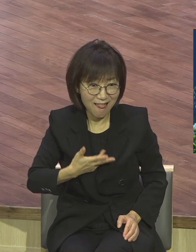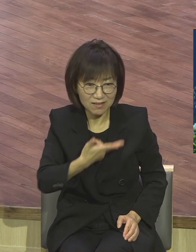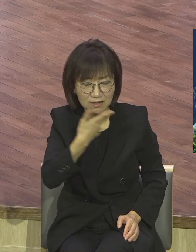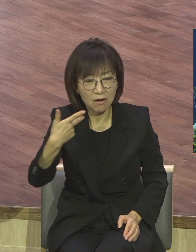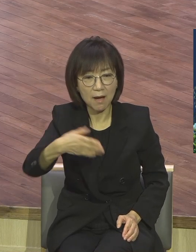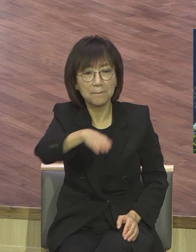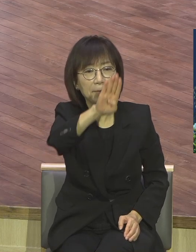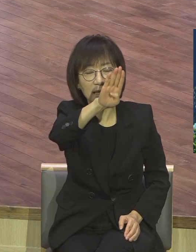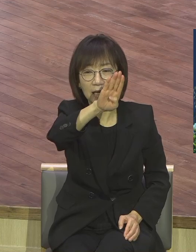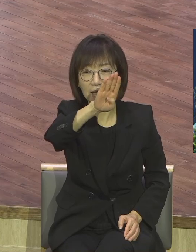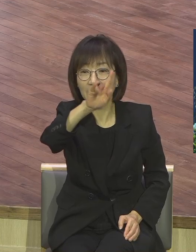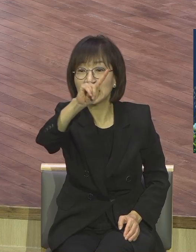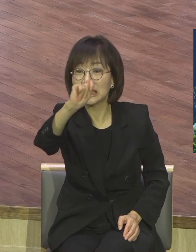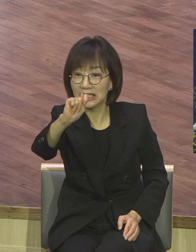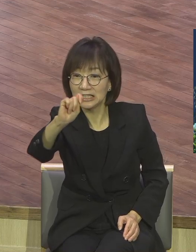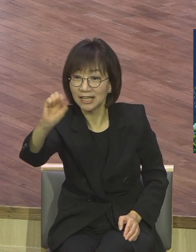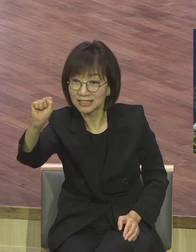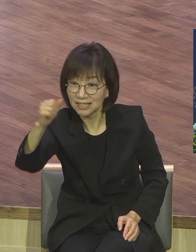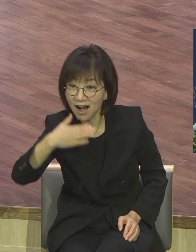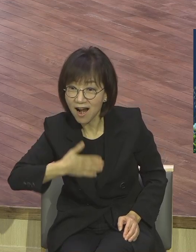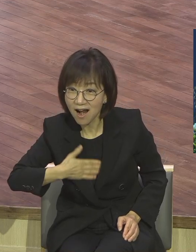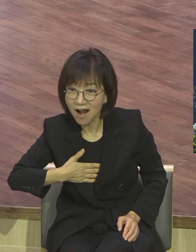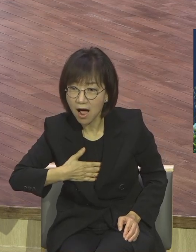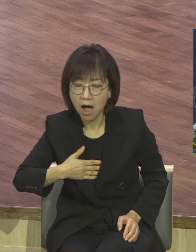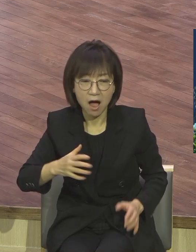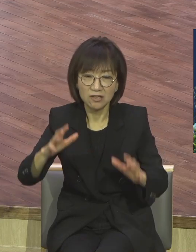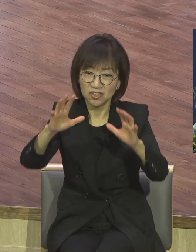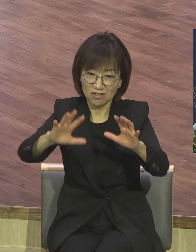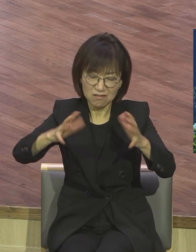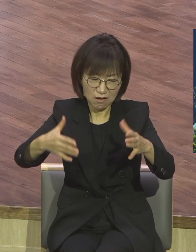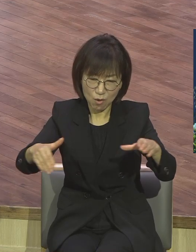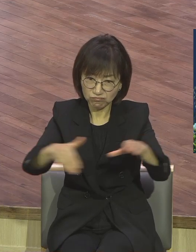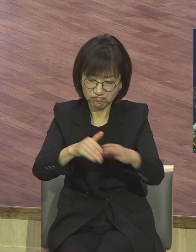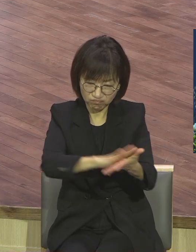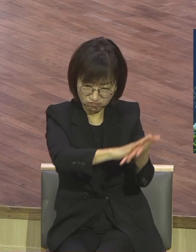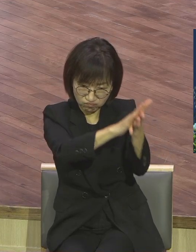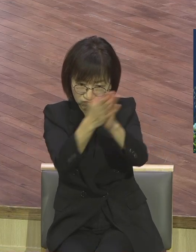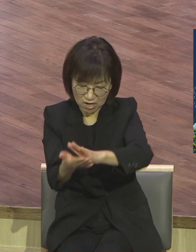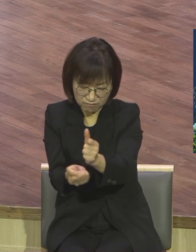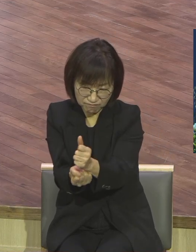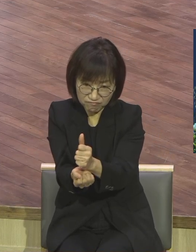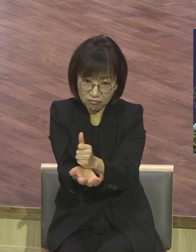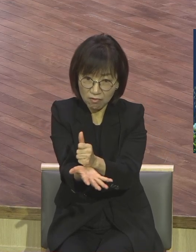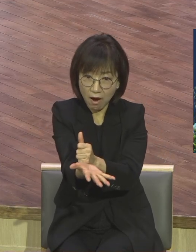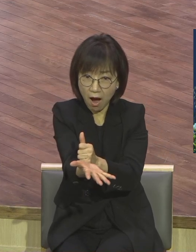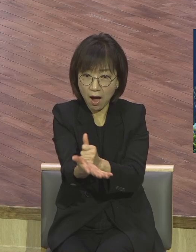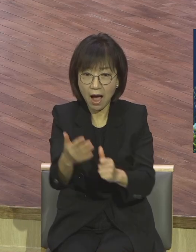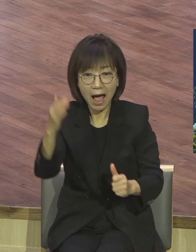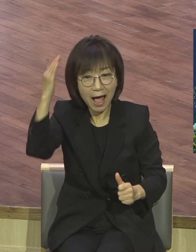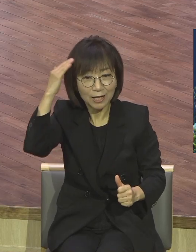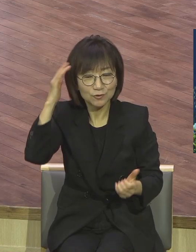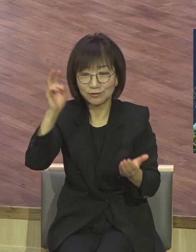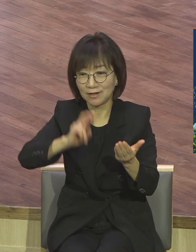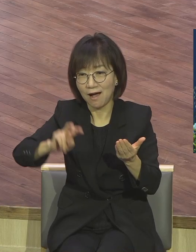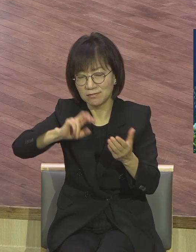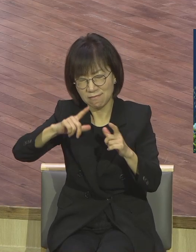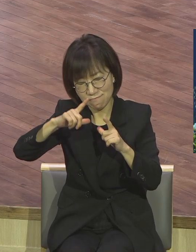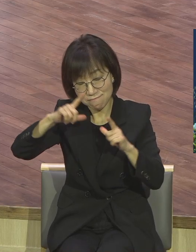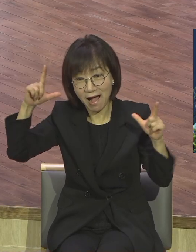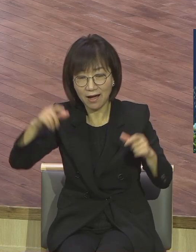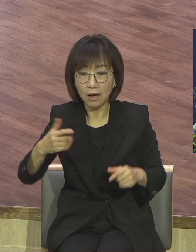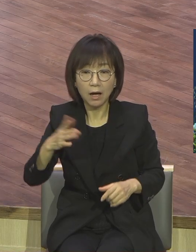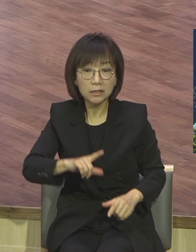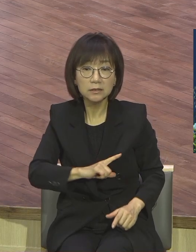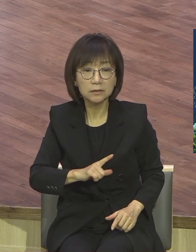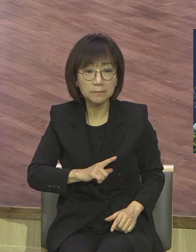대단하다 세계의 문화를 바꿀 정도로 영향을 입고 있는데 왜 이 아이들에게 방탄이라는